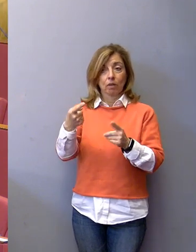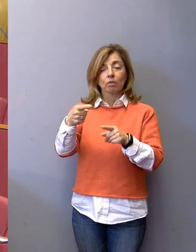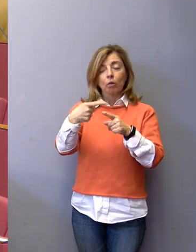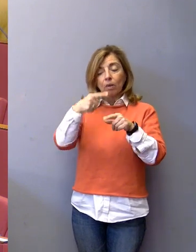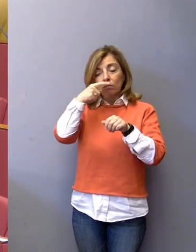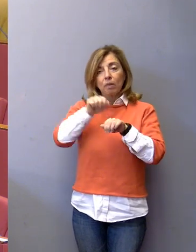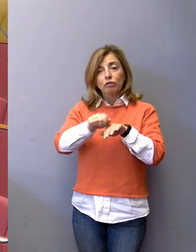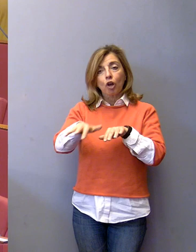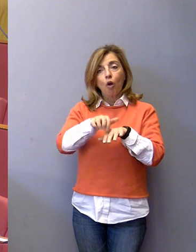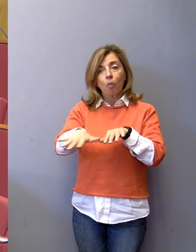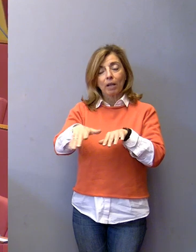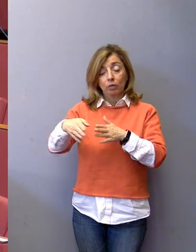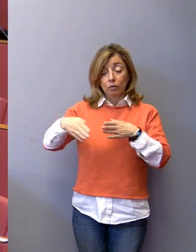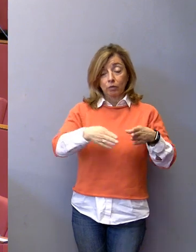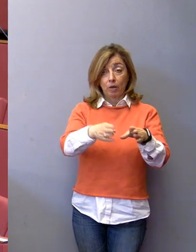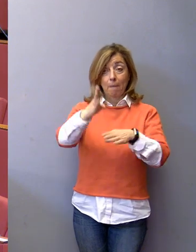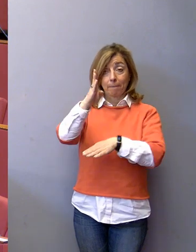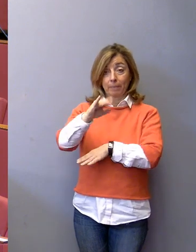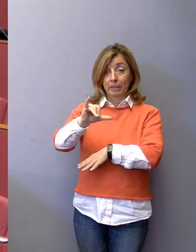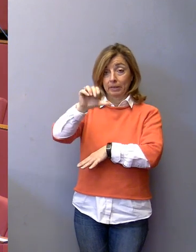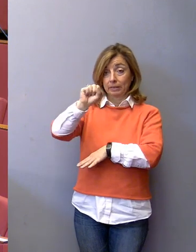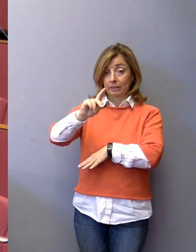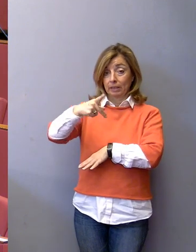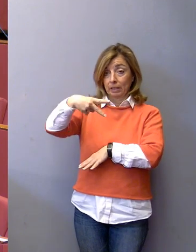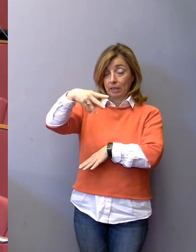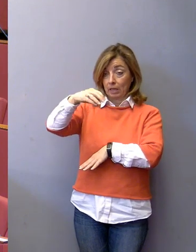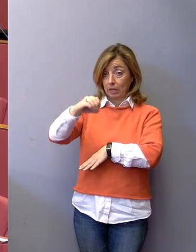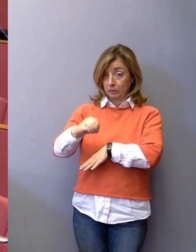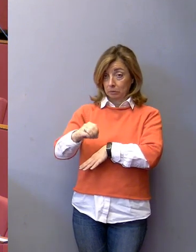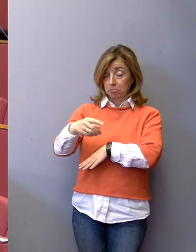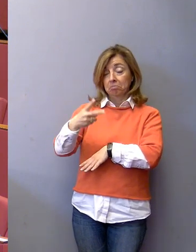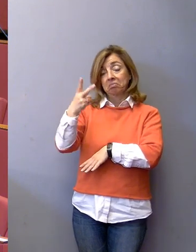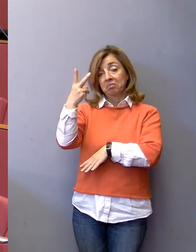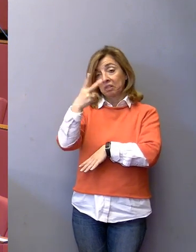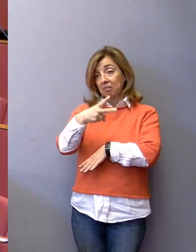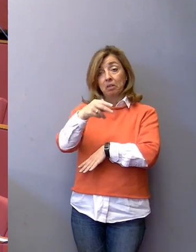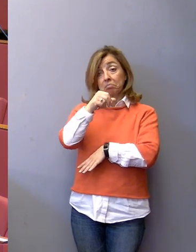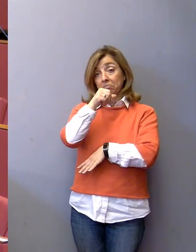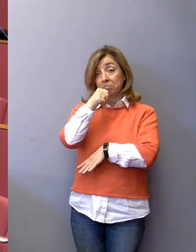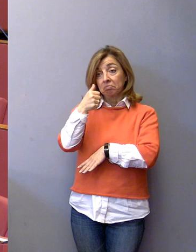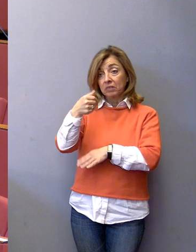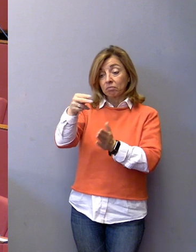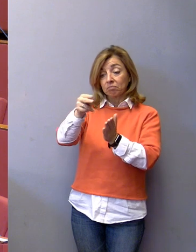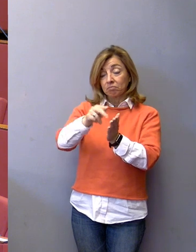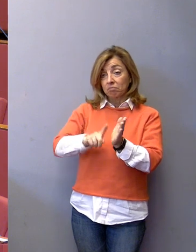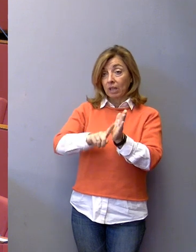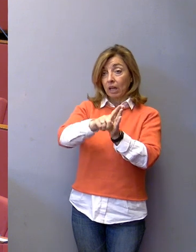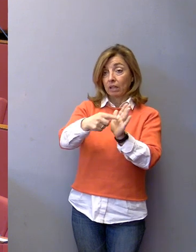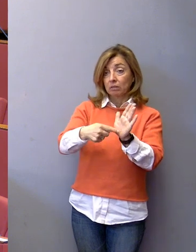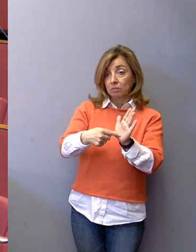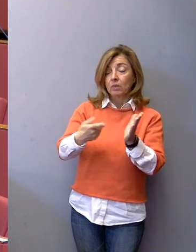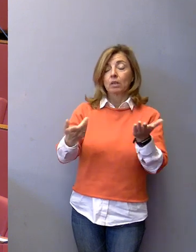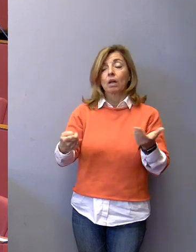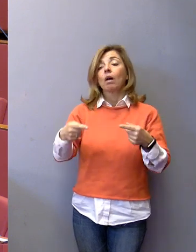del Bisagno è chiaro che non ha bisogno di rendering non ci possiamo organizzare passeggiate